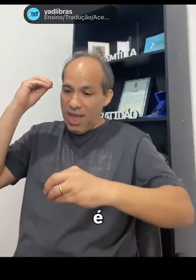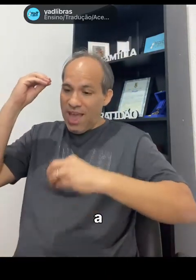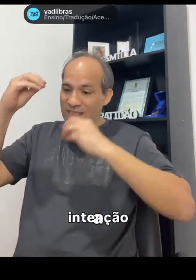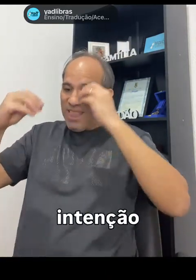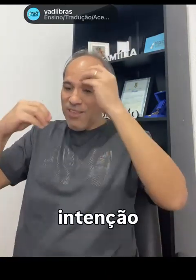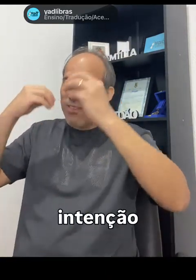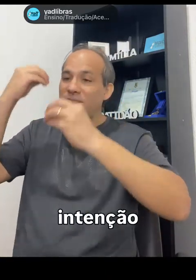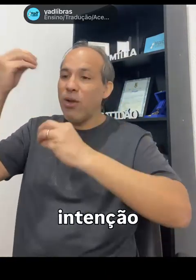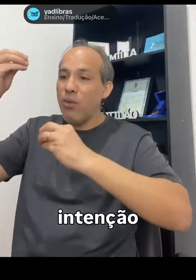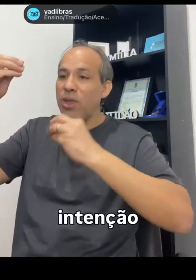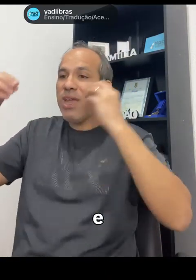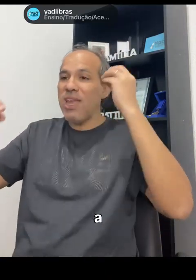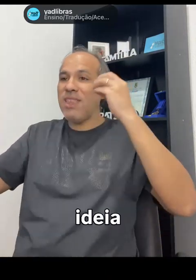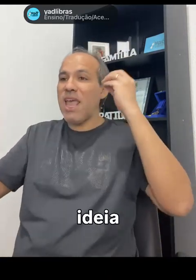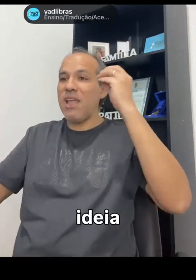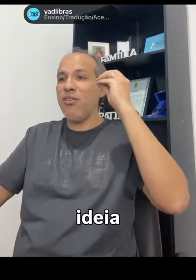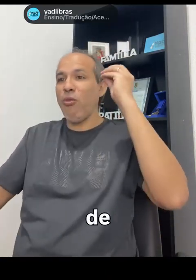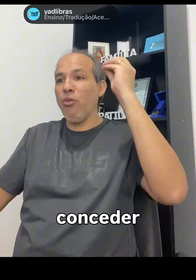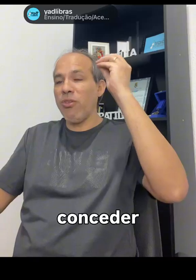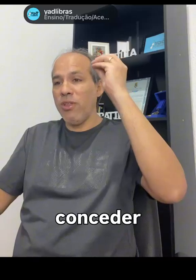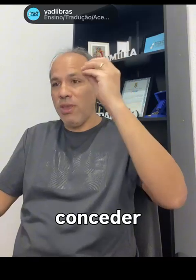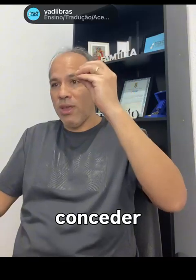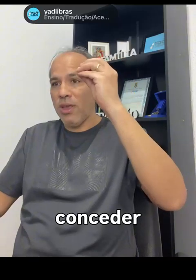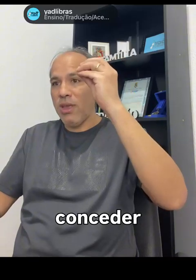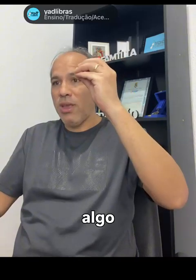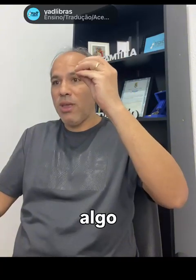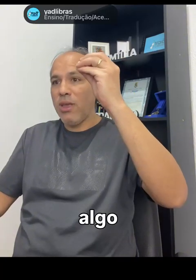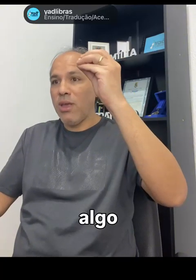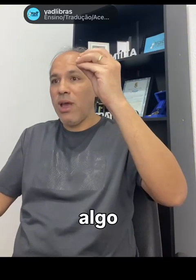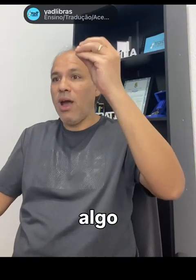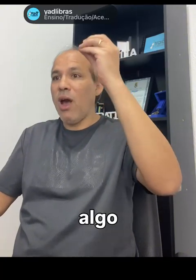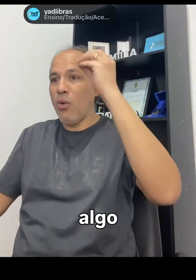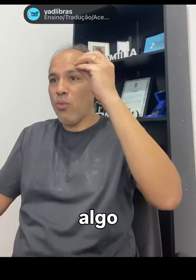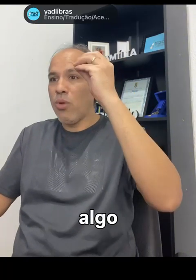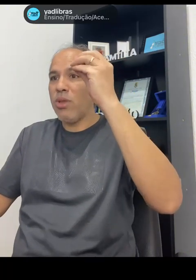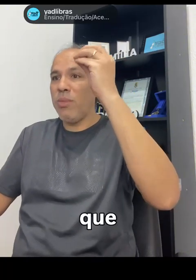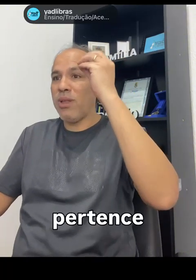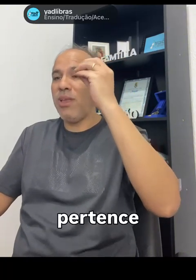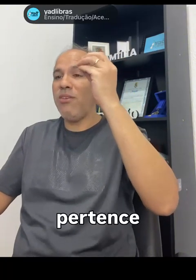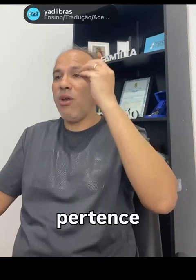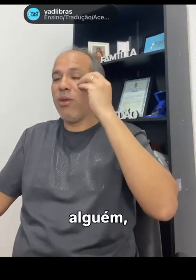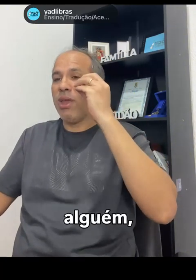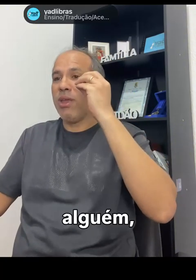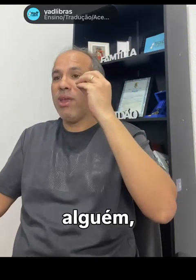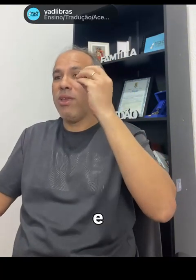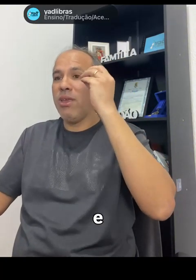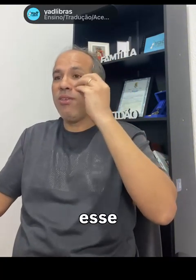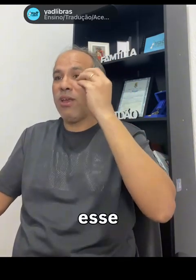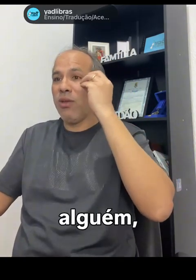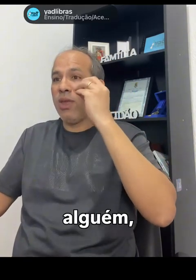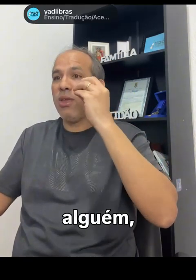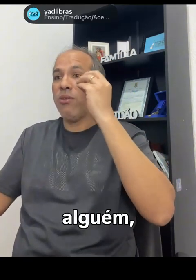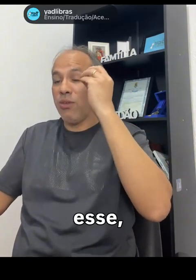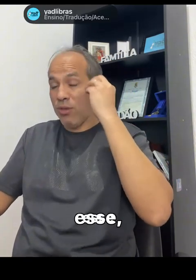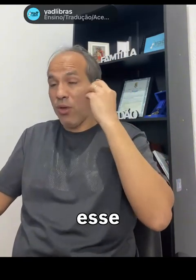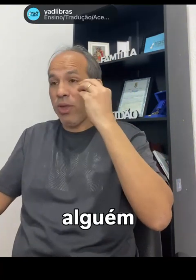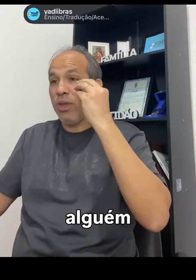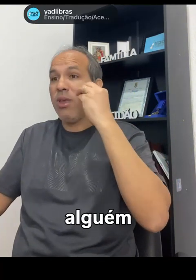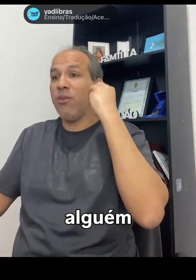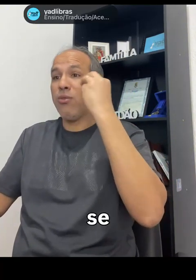a intenção e a ideia de conceder algo que pertence a alguém, e esse alguém se torna